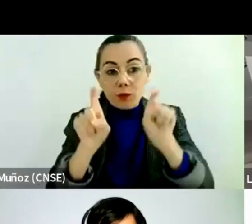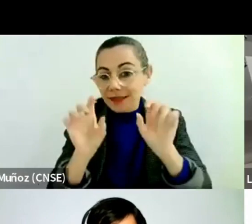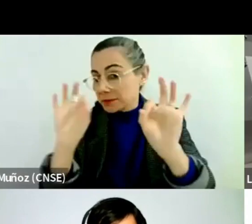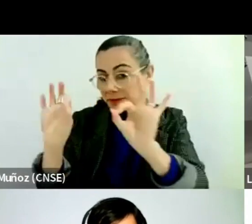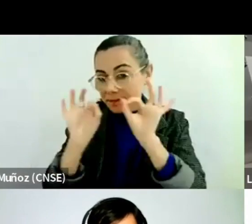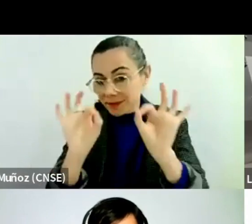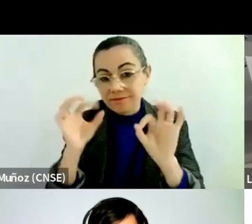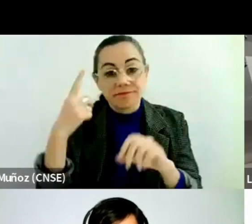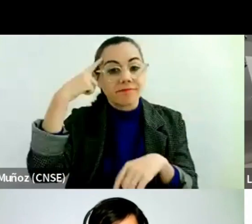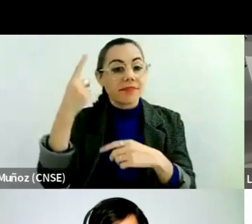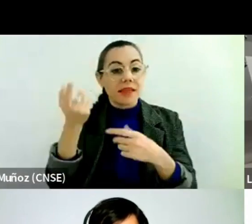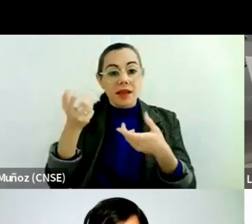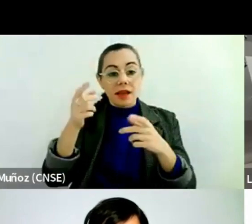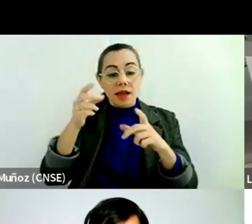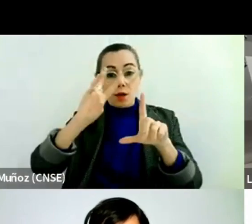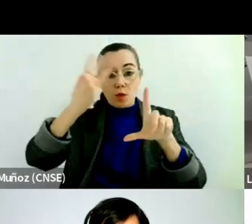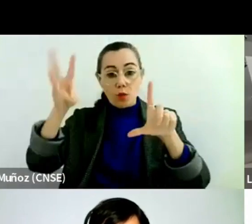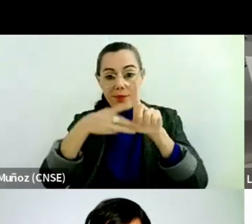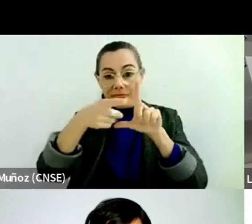diaria.